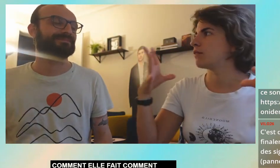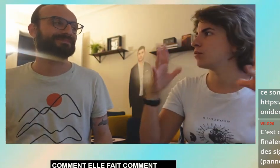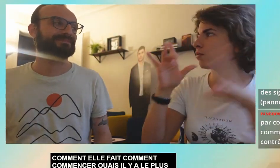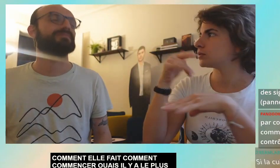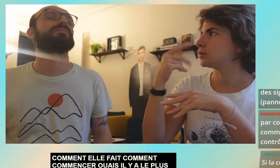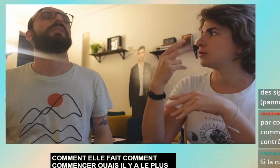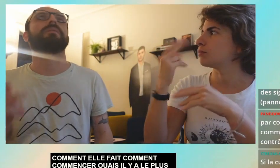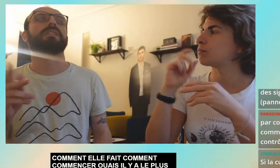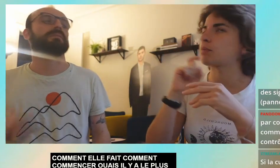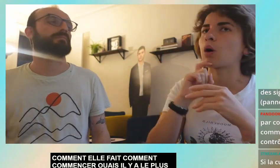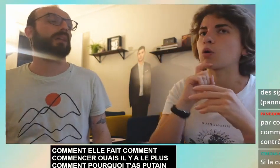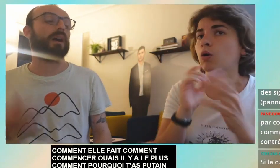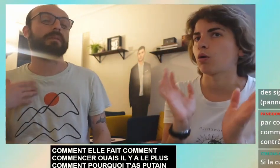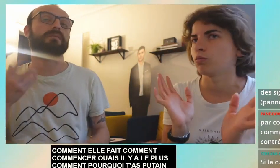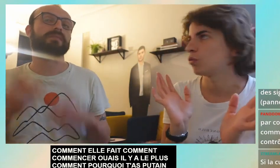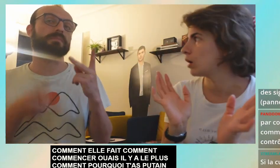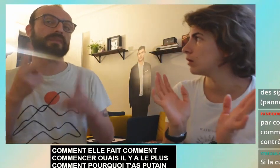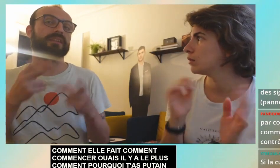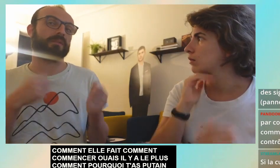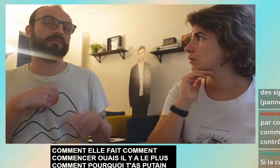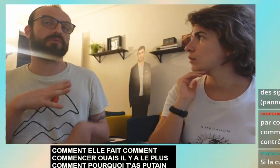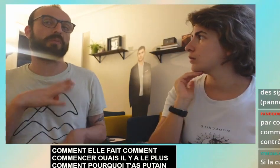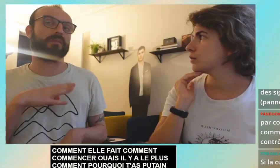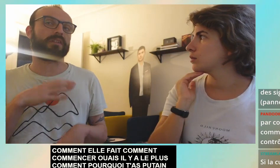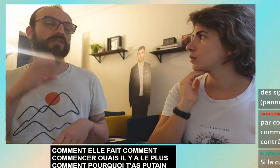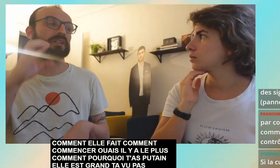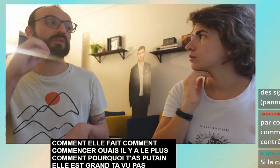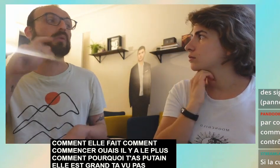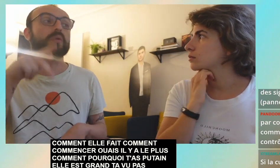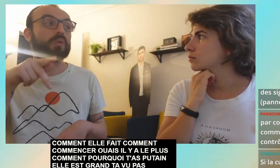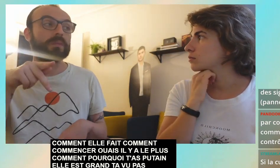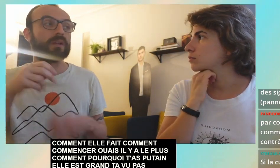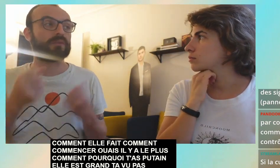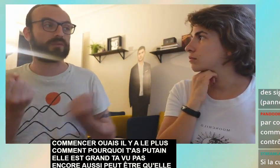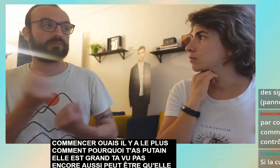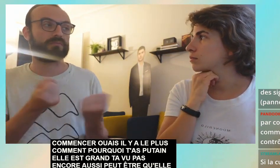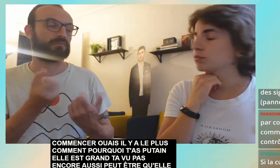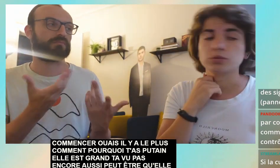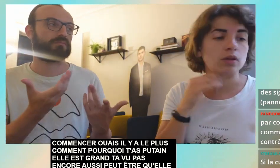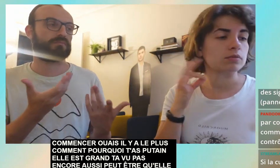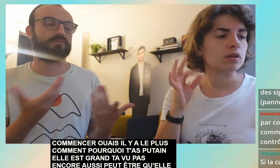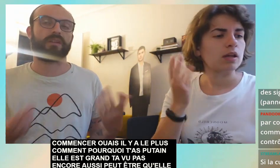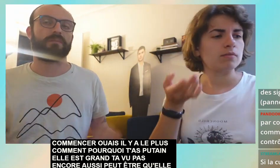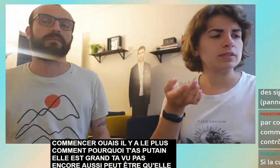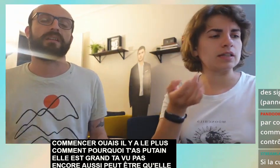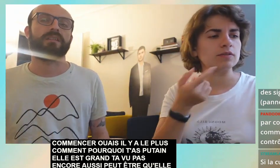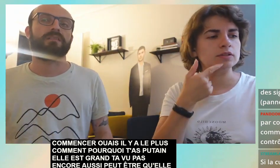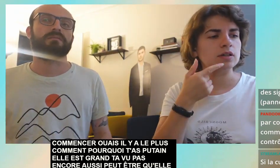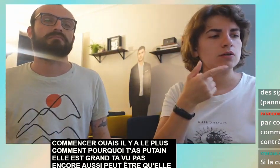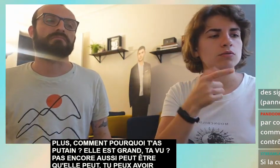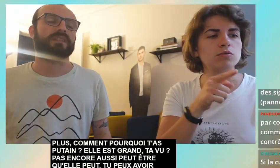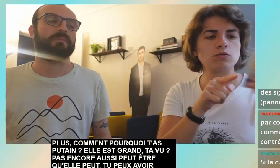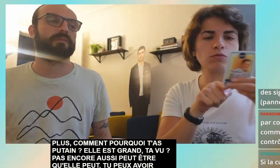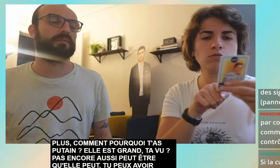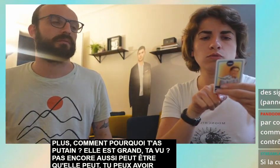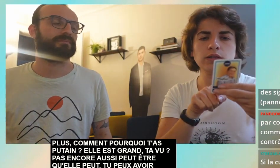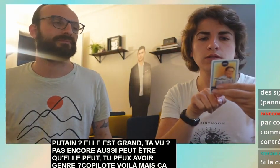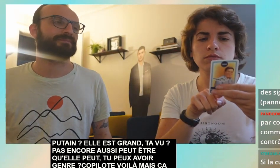avions, c'est Ok. pas Bah, encore. après aussi, Non, peut-être tu peux avoir genre des copilotes. peut-être. Voilà. Mais ça veut dire que Ça peut- lui,